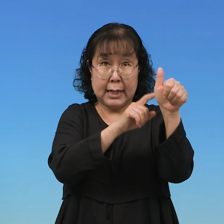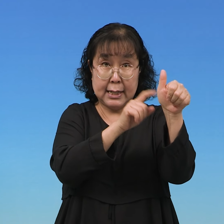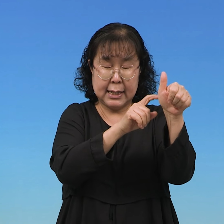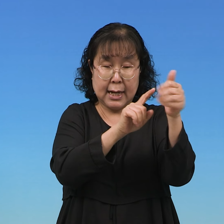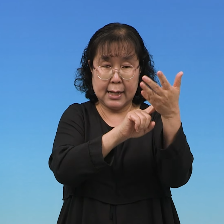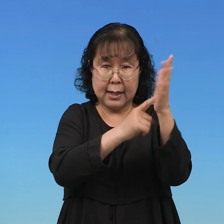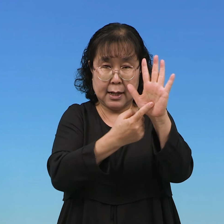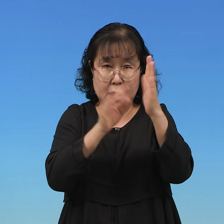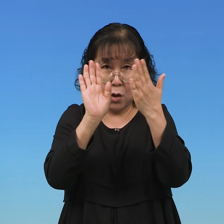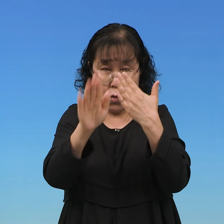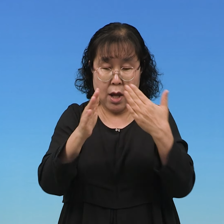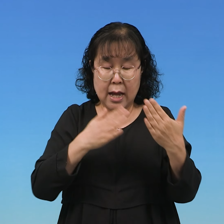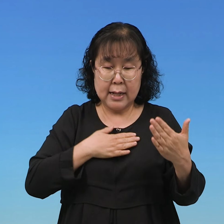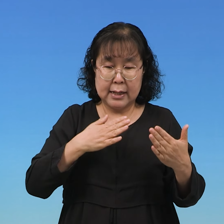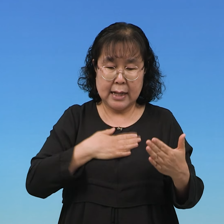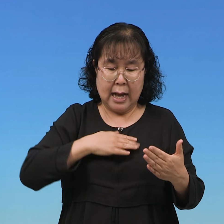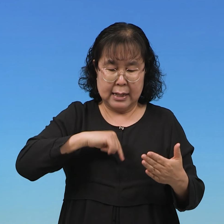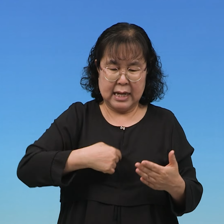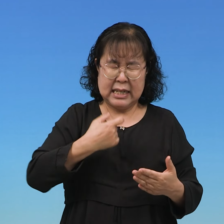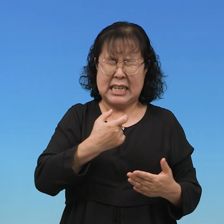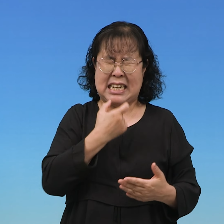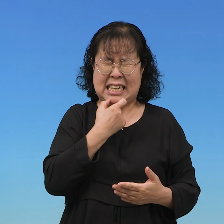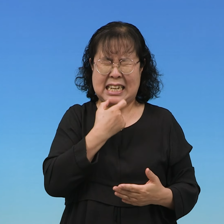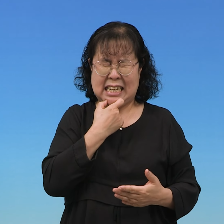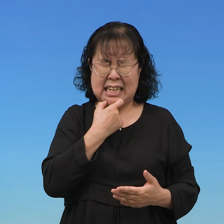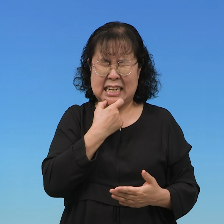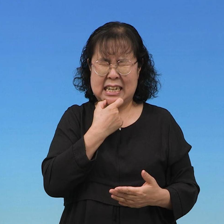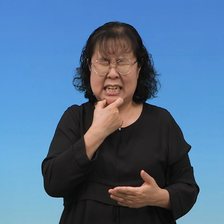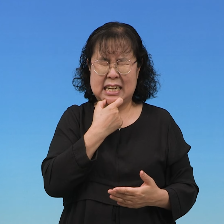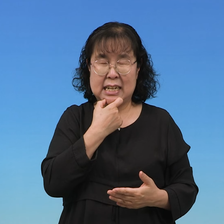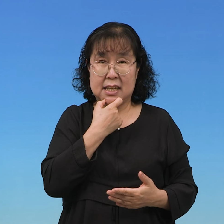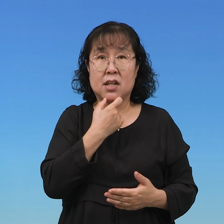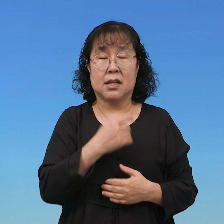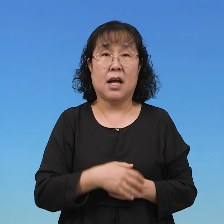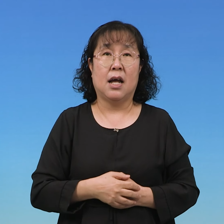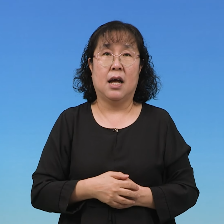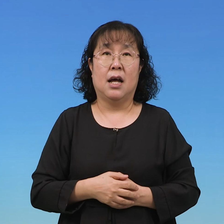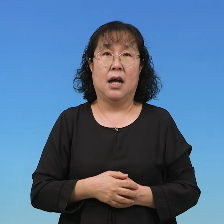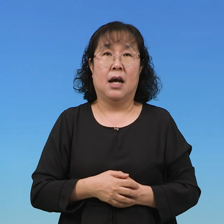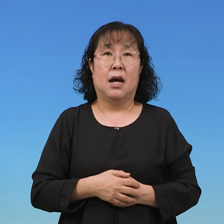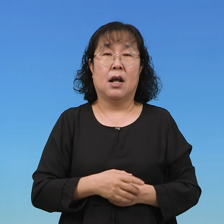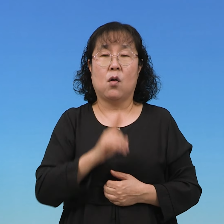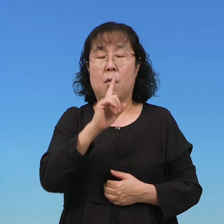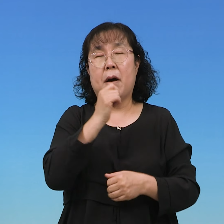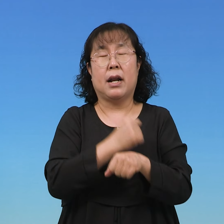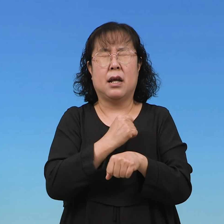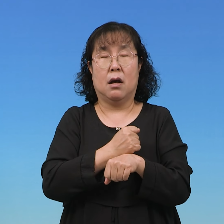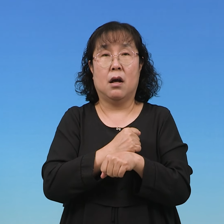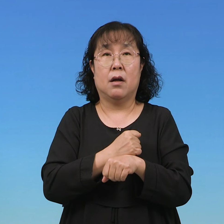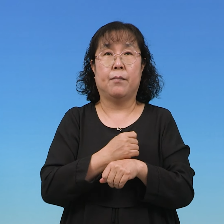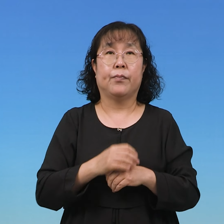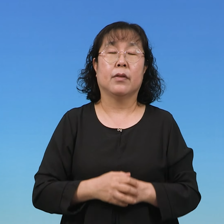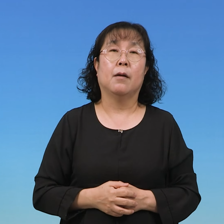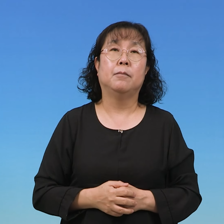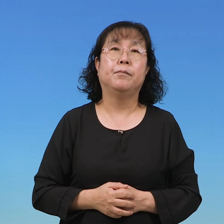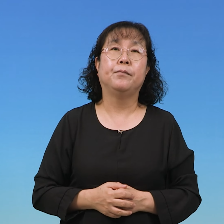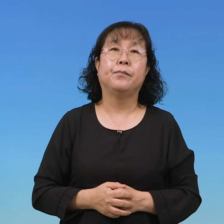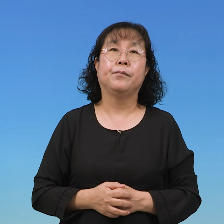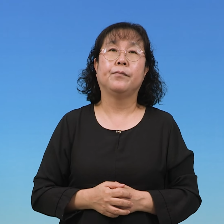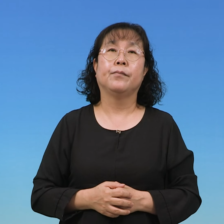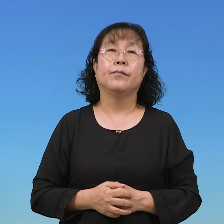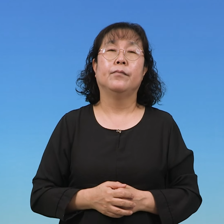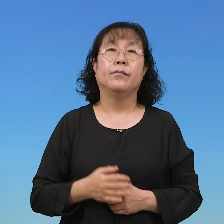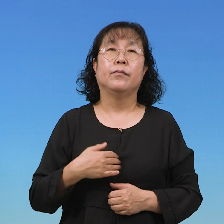모차르트가 나타나고부터 나 자신이 싫어졌다. 이 한마디 독백만큼 우리 인생의 본능을